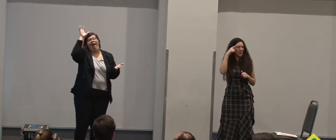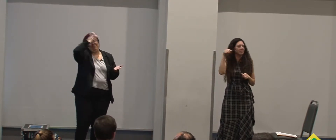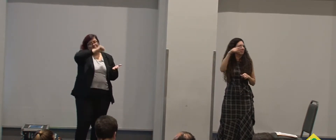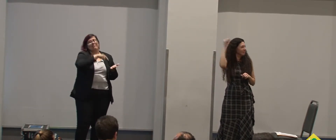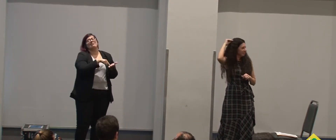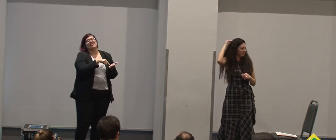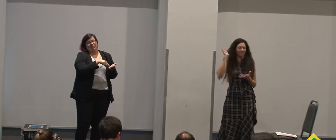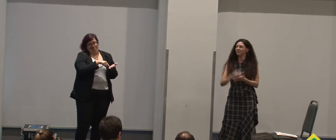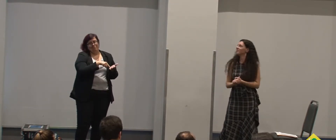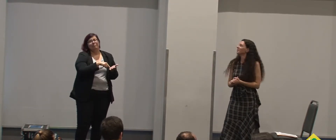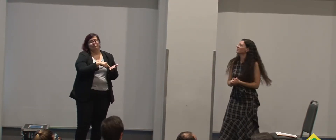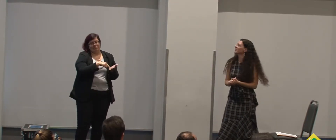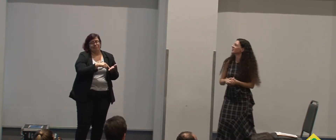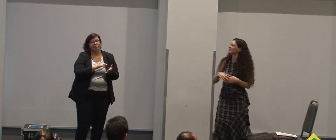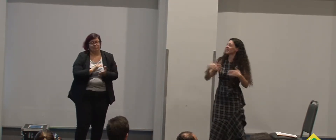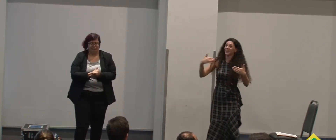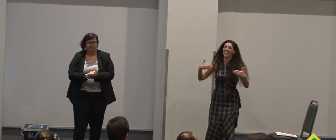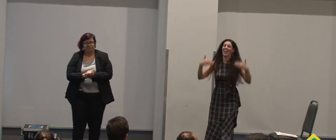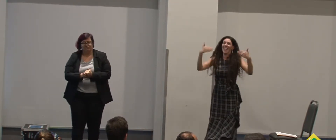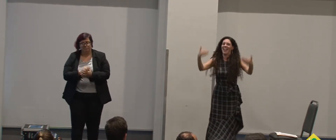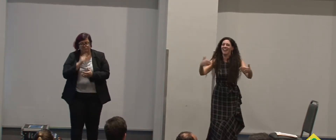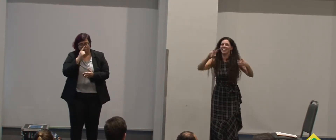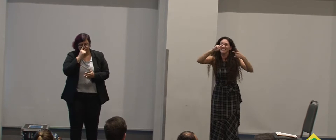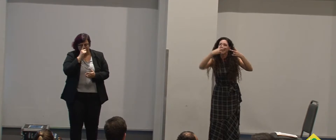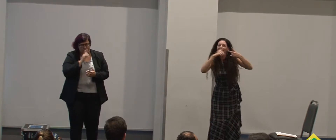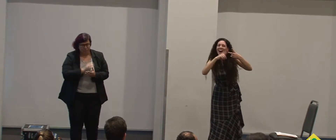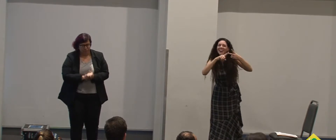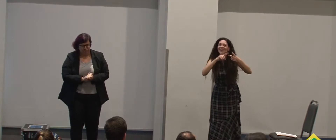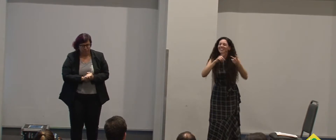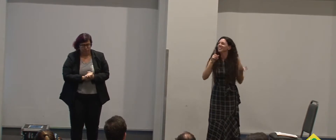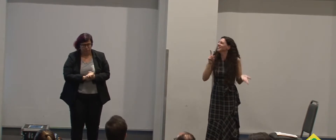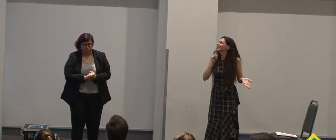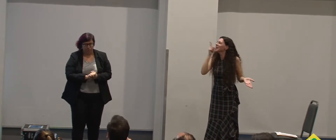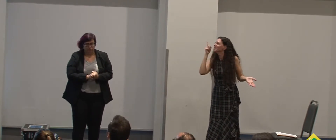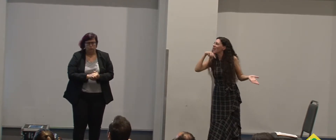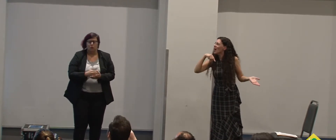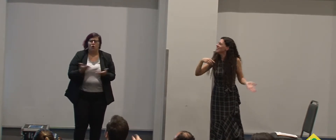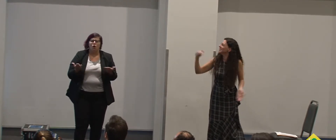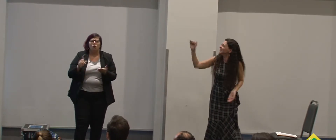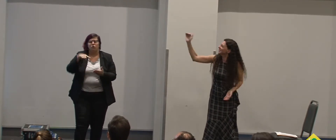esse conhecimento e depois aprender a modalidade escrita da língua.